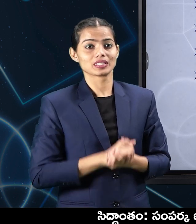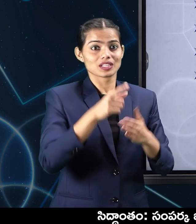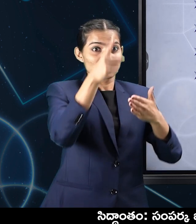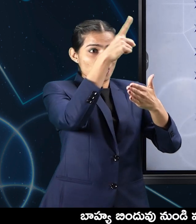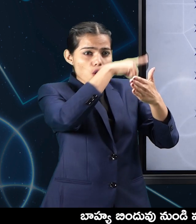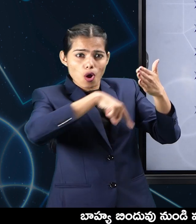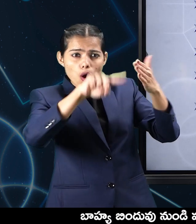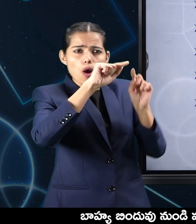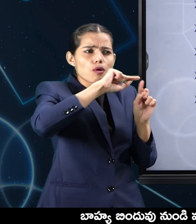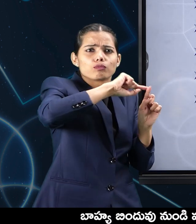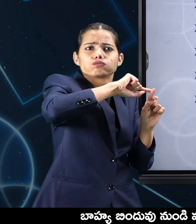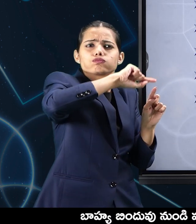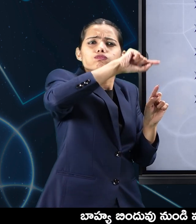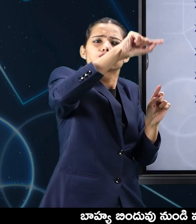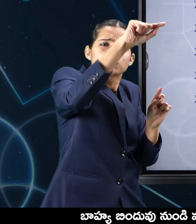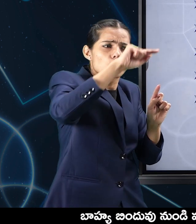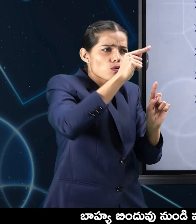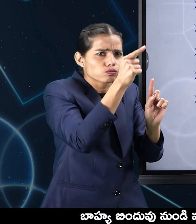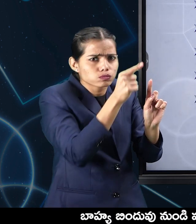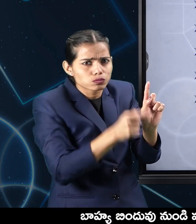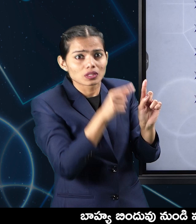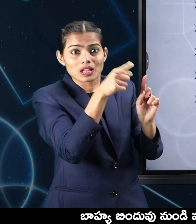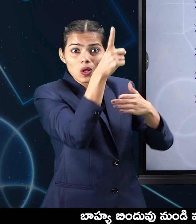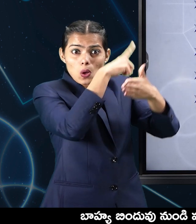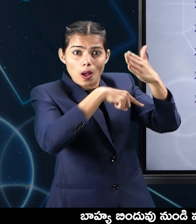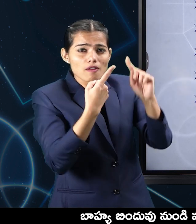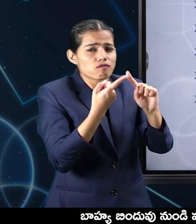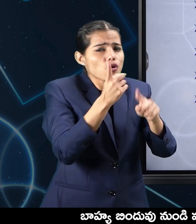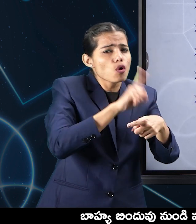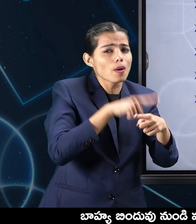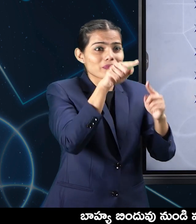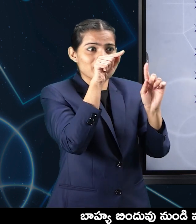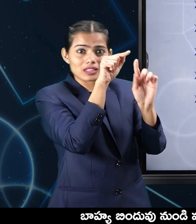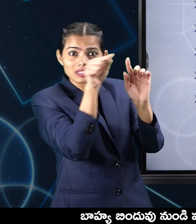బాహ్య బిందువు నుండి వృత్తం వరకు ఉన్న టాంజెంట్ల పొడవు సమానంగా ఉంటాయి.